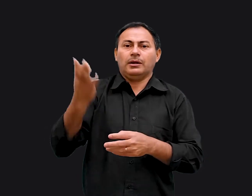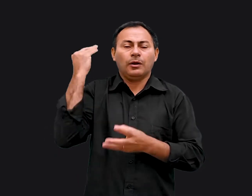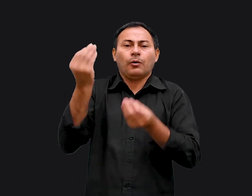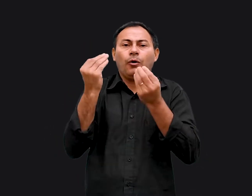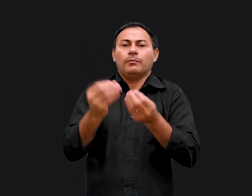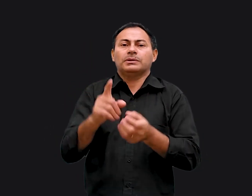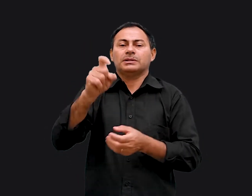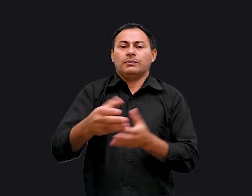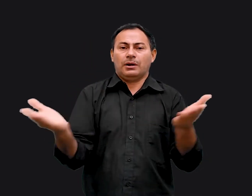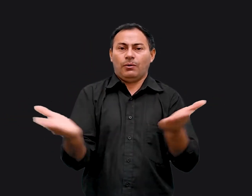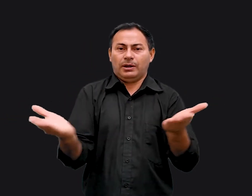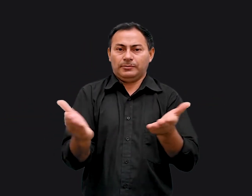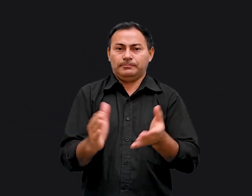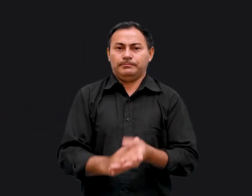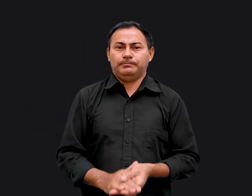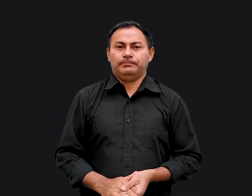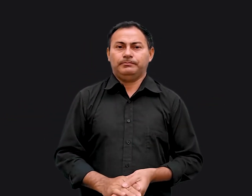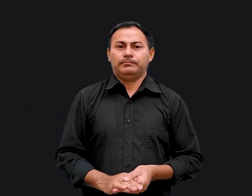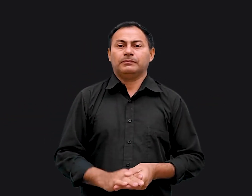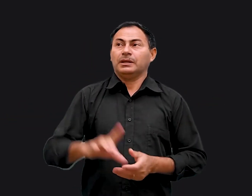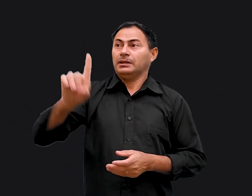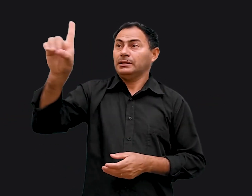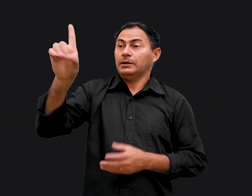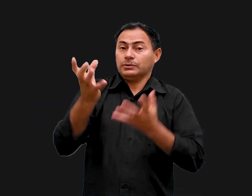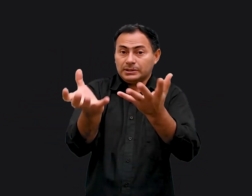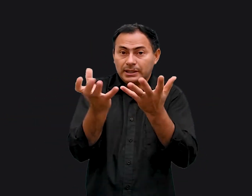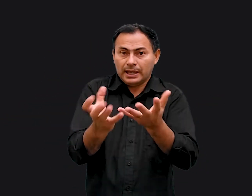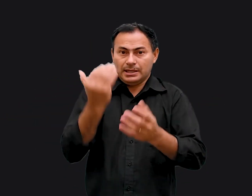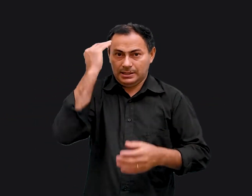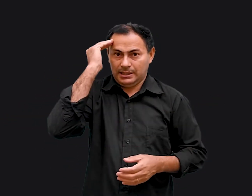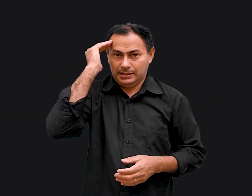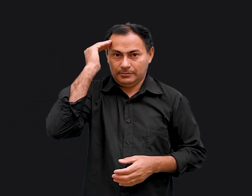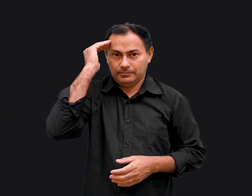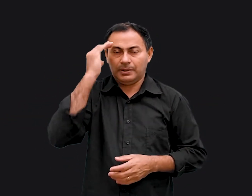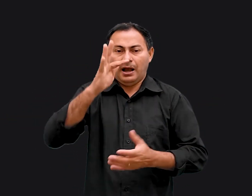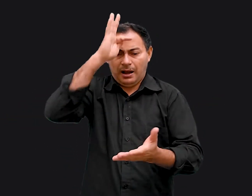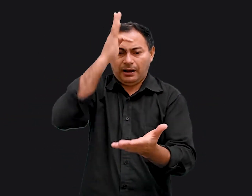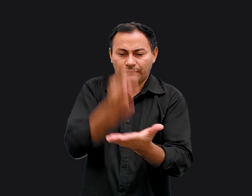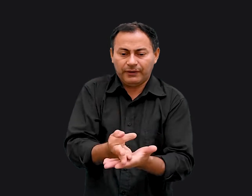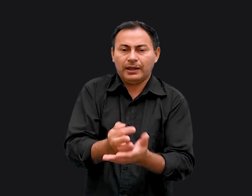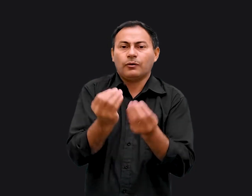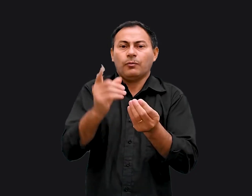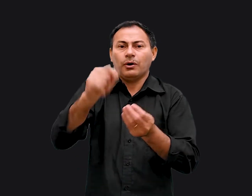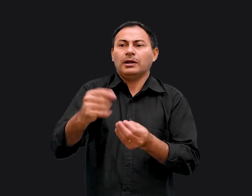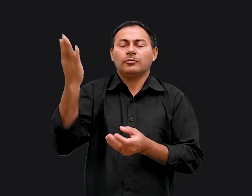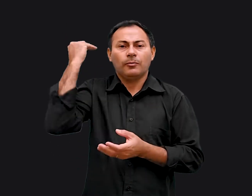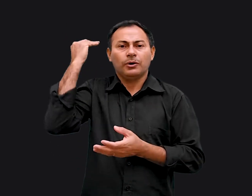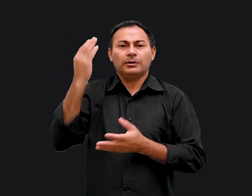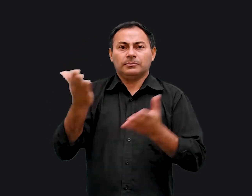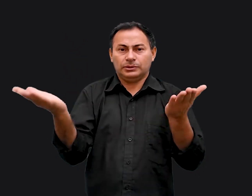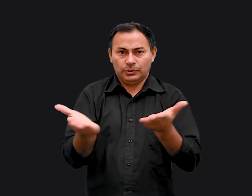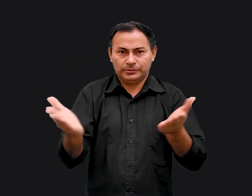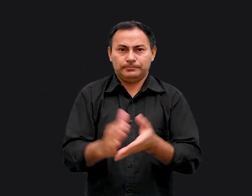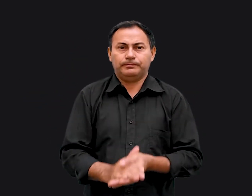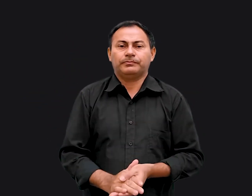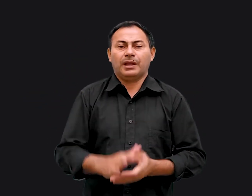e como elas são. Deus quer que entendamos a fé como ela era e como ela é. A